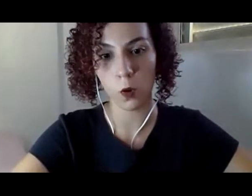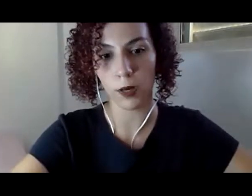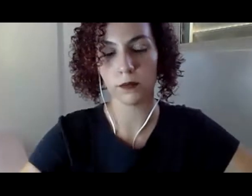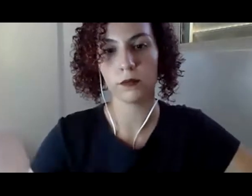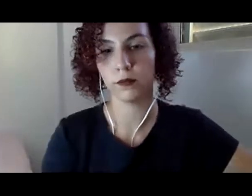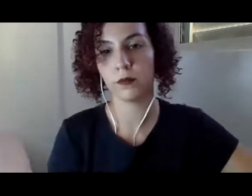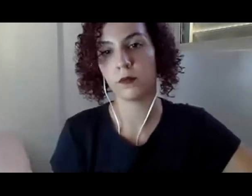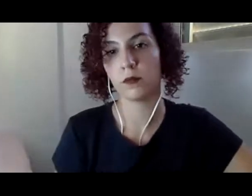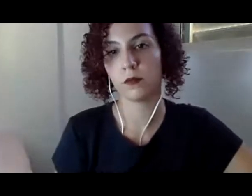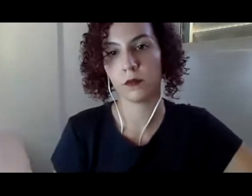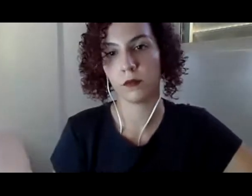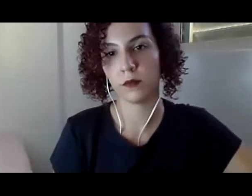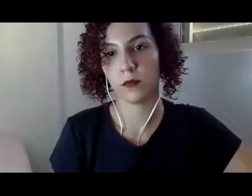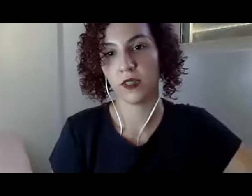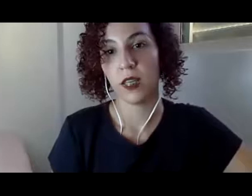Desculpa.